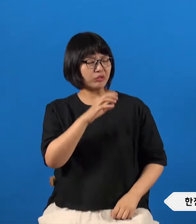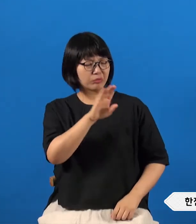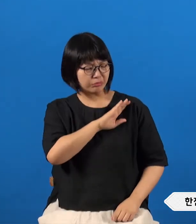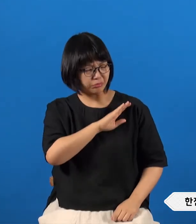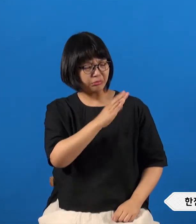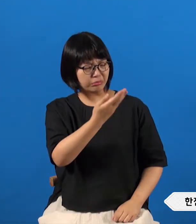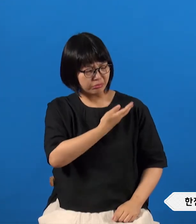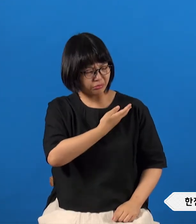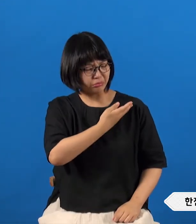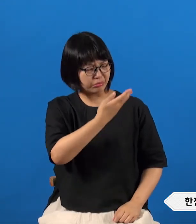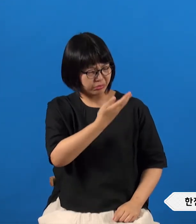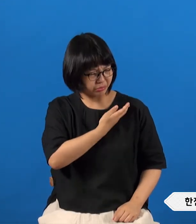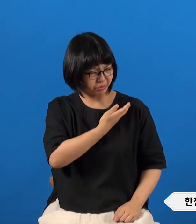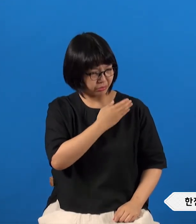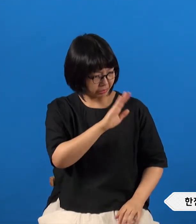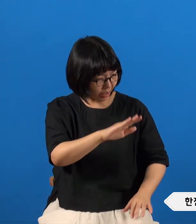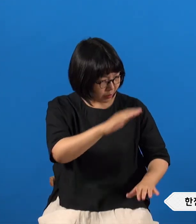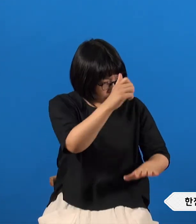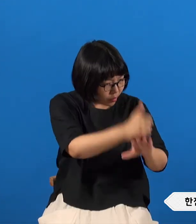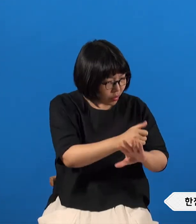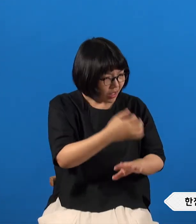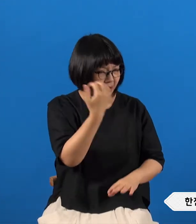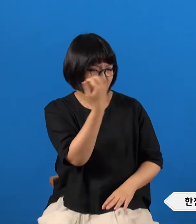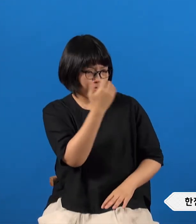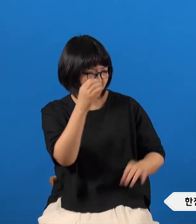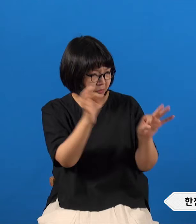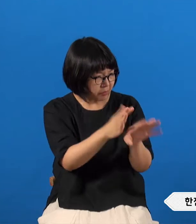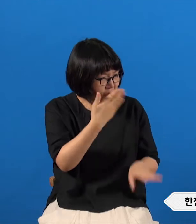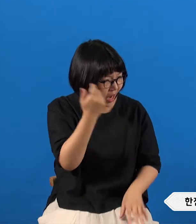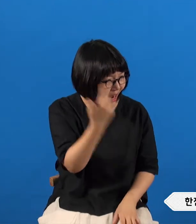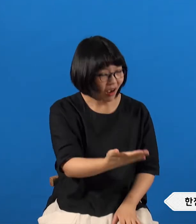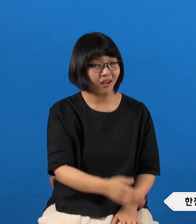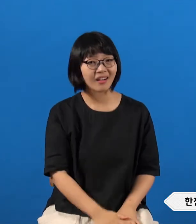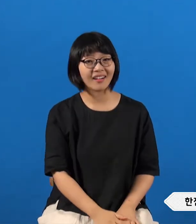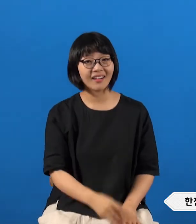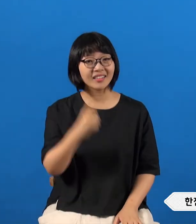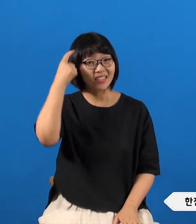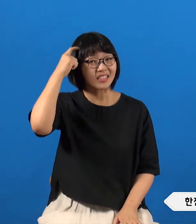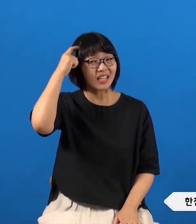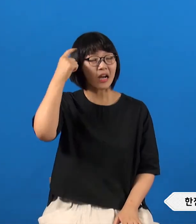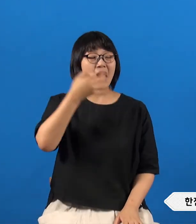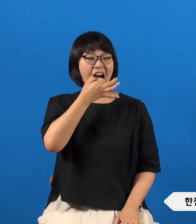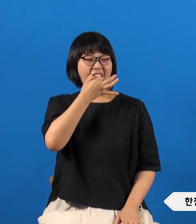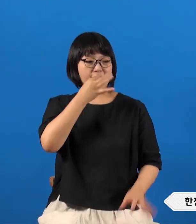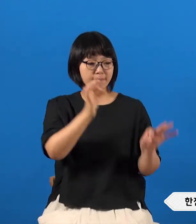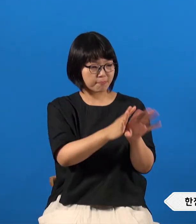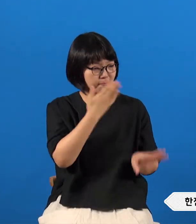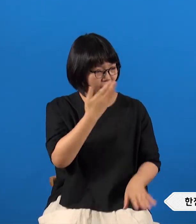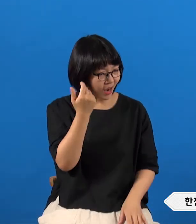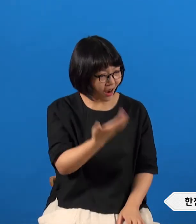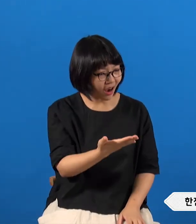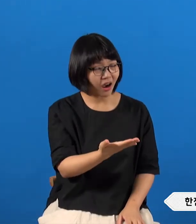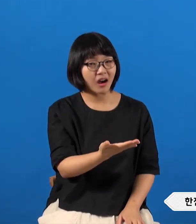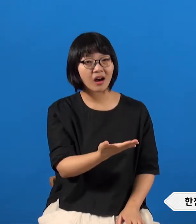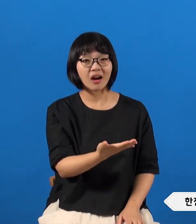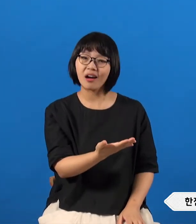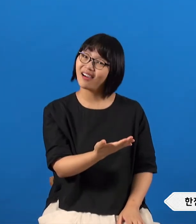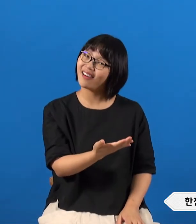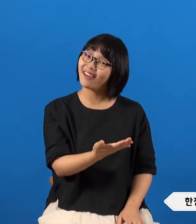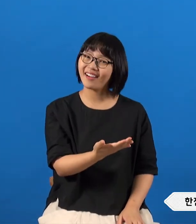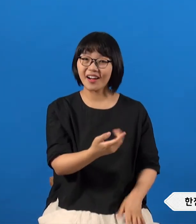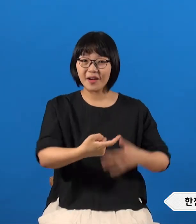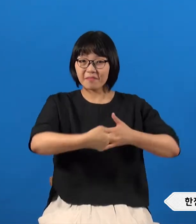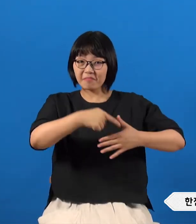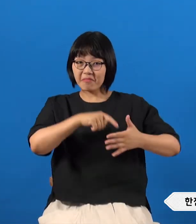하면 음란한 마음이 완전히 사라질까? 마음의 이 탐심이 완전히 사라질까?